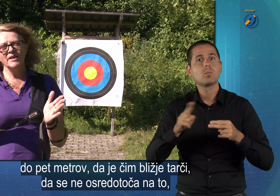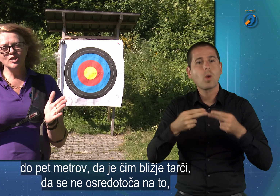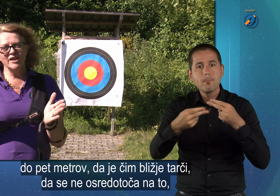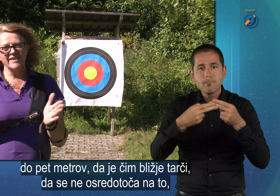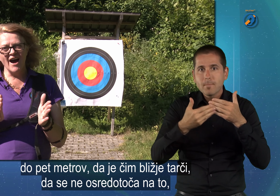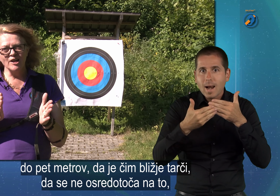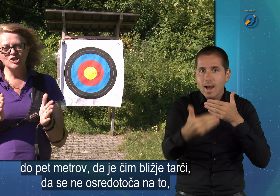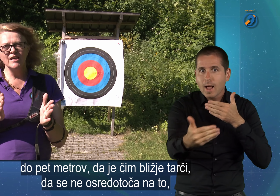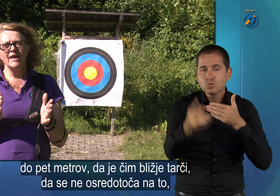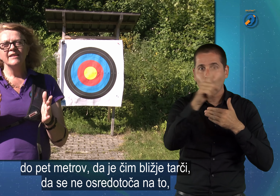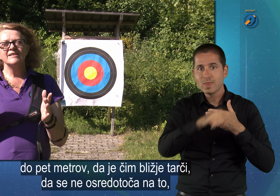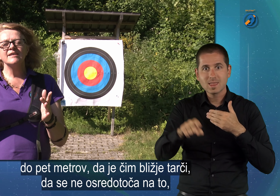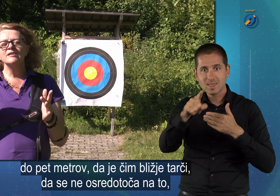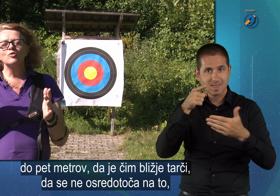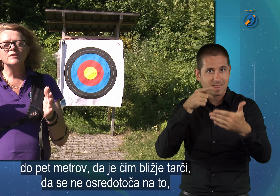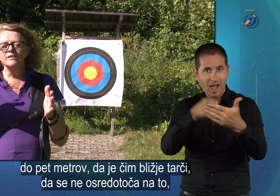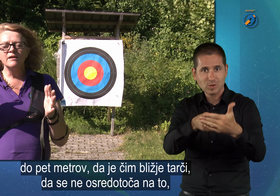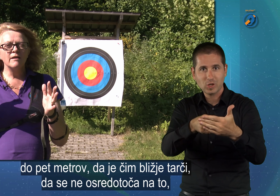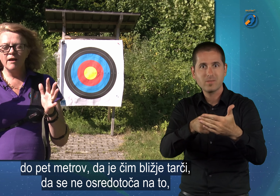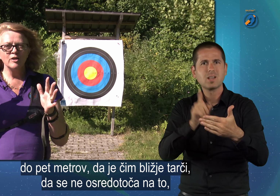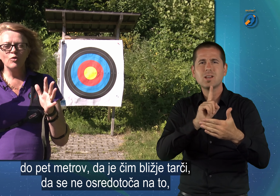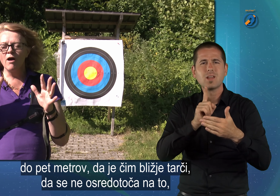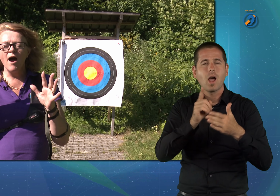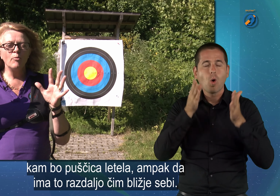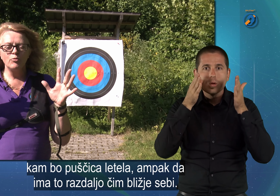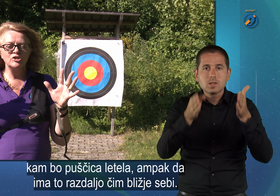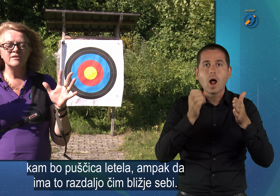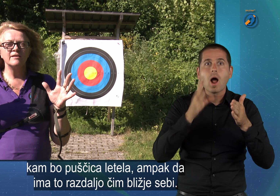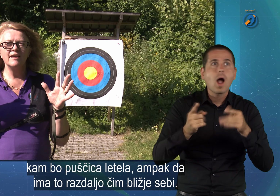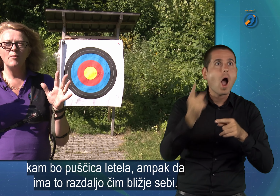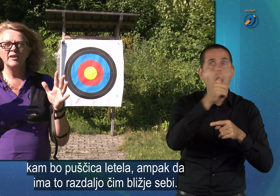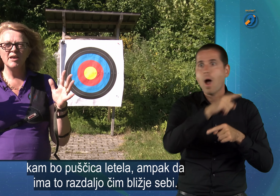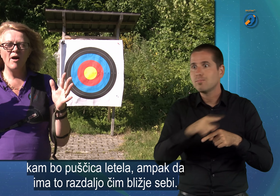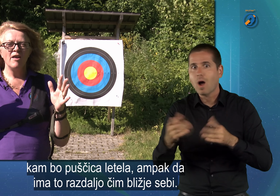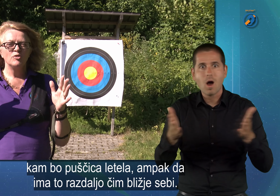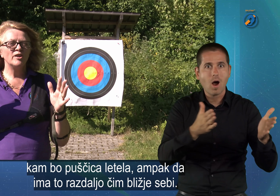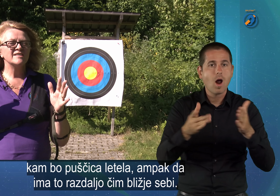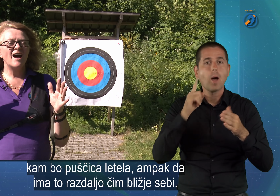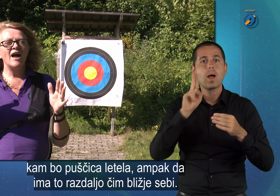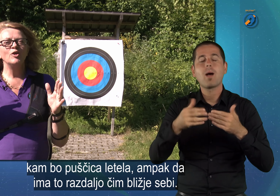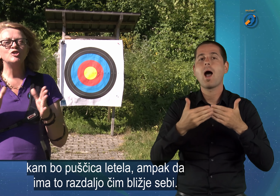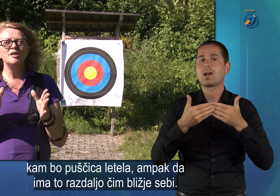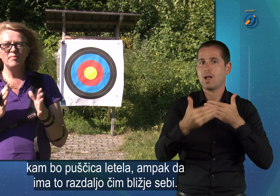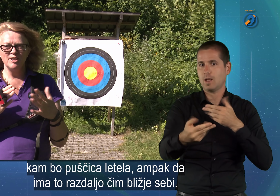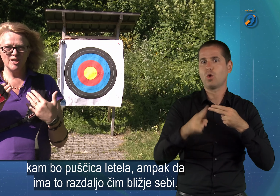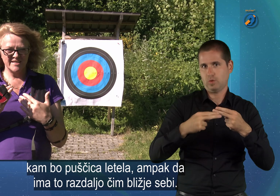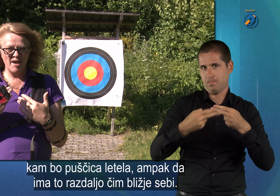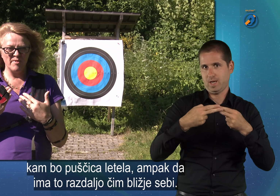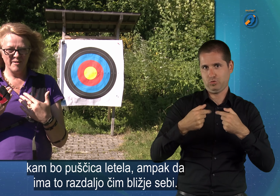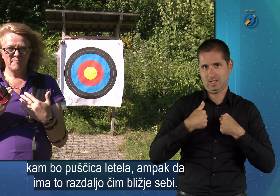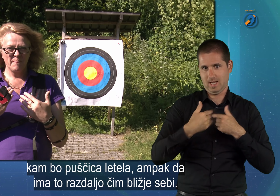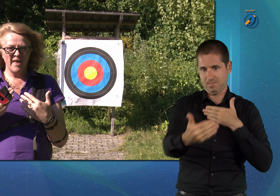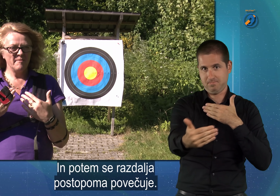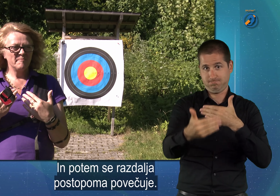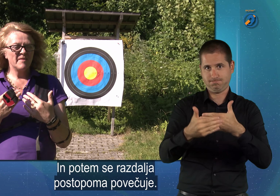čim bliže tarči, da se ne skoncentrira na to, kam bo puščica letela, ampak da ima to razdaljo čim bliže